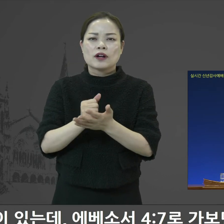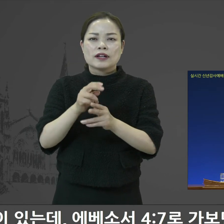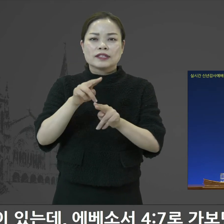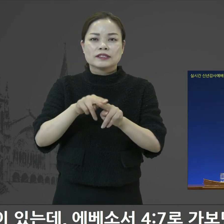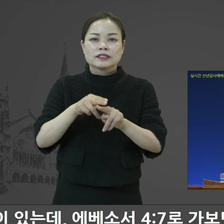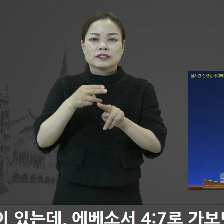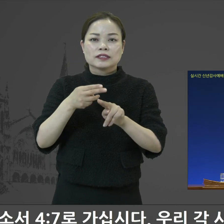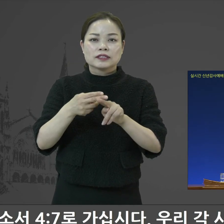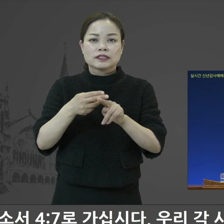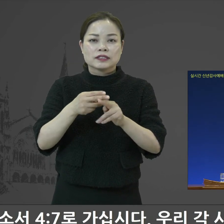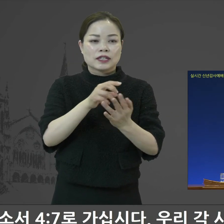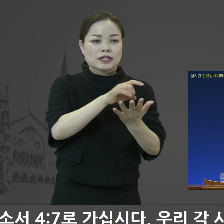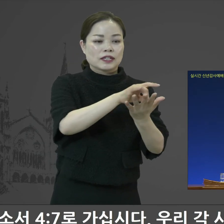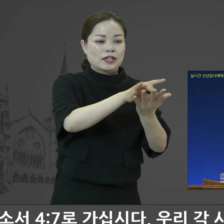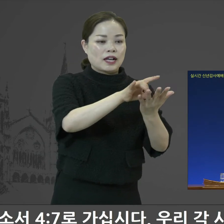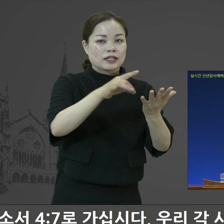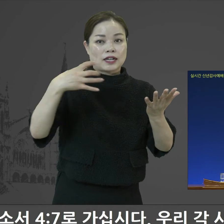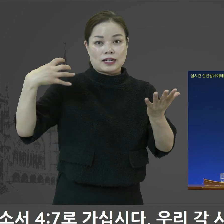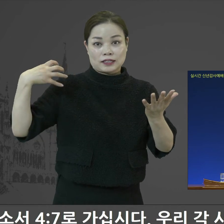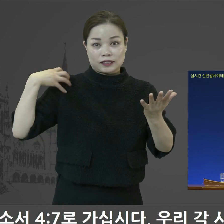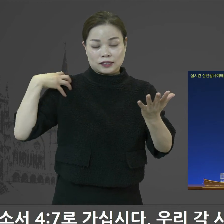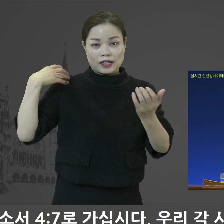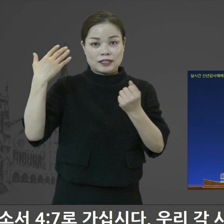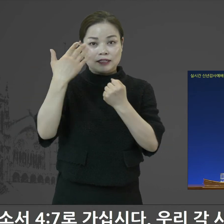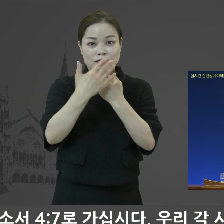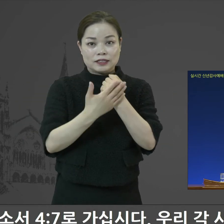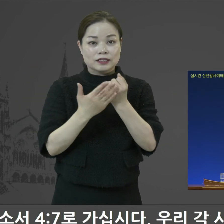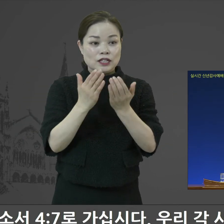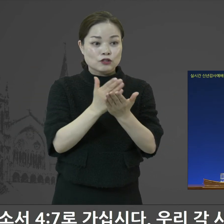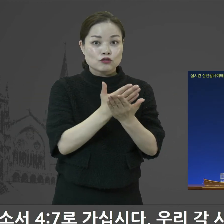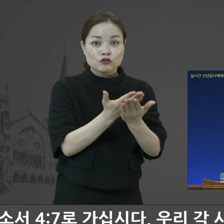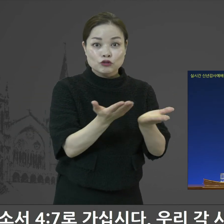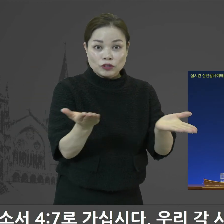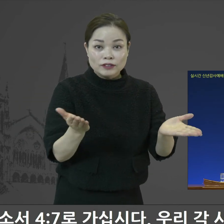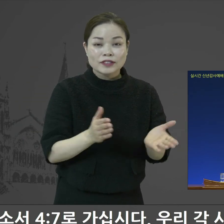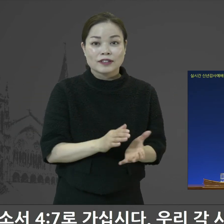선물의 분량대로 은혜를 주셨나니. 자 보세요.